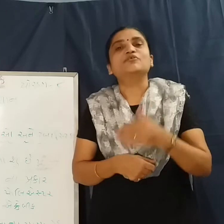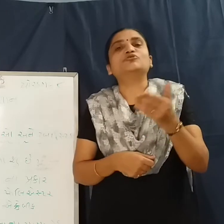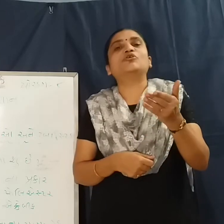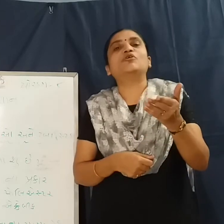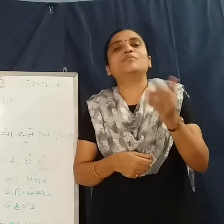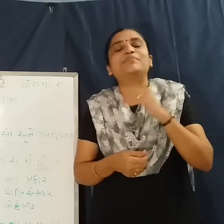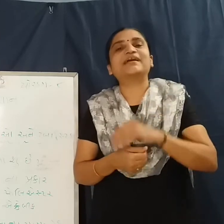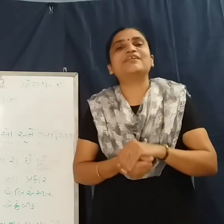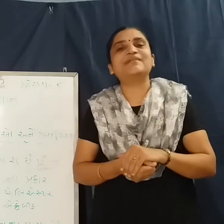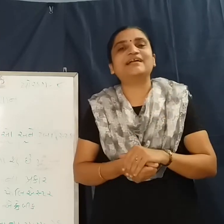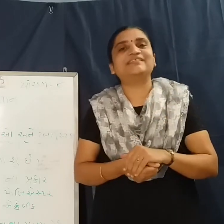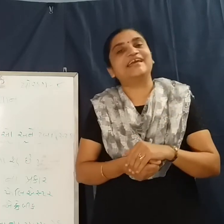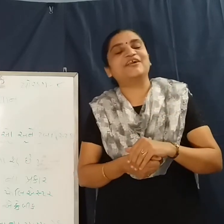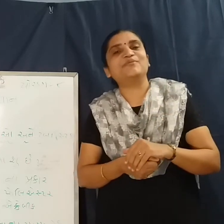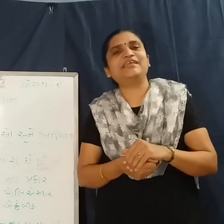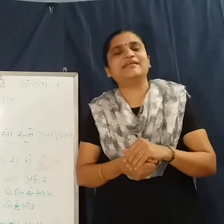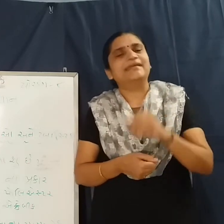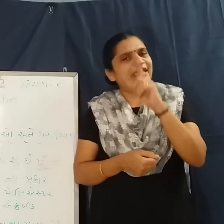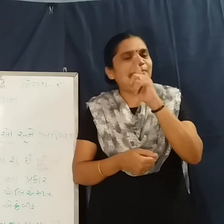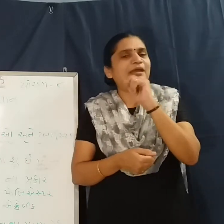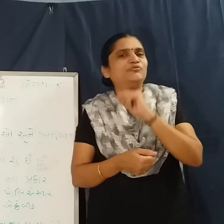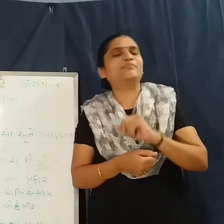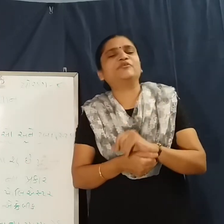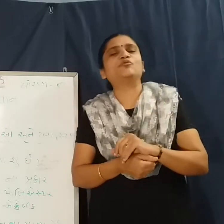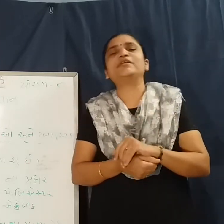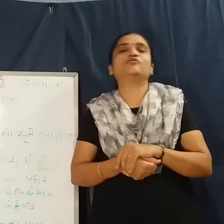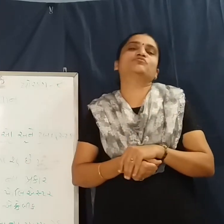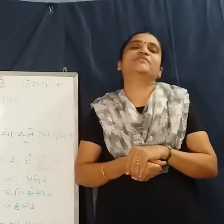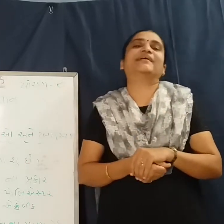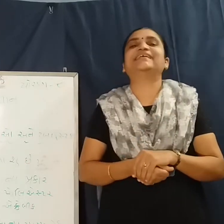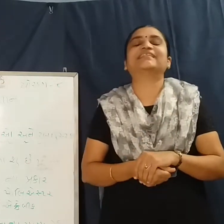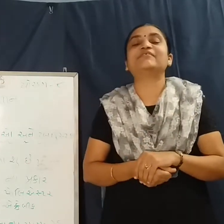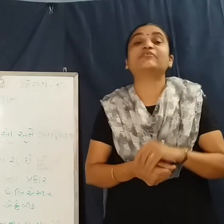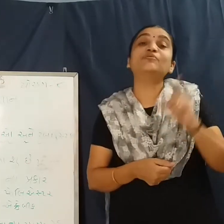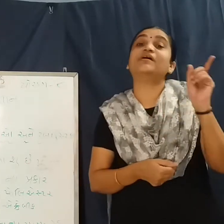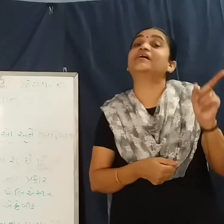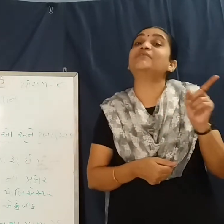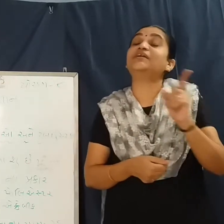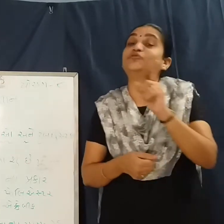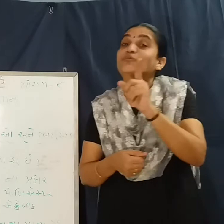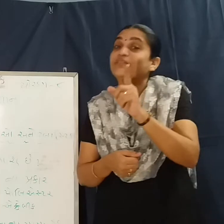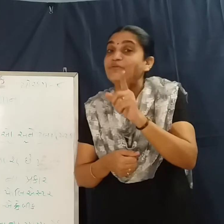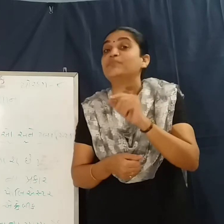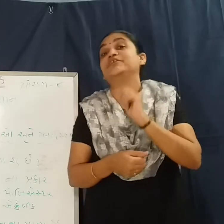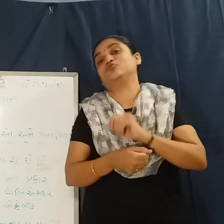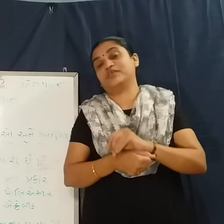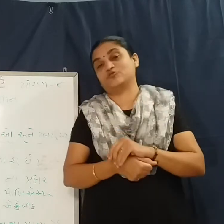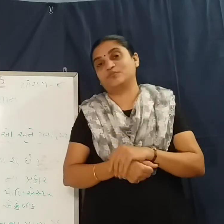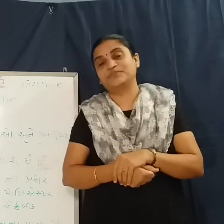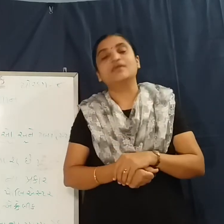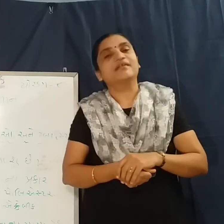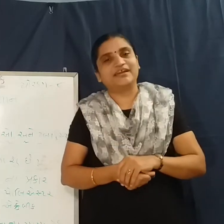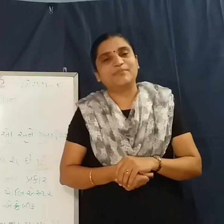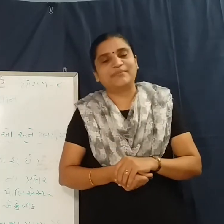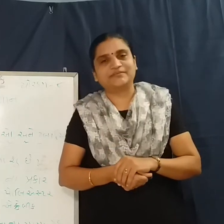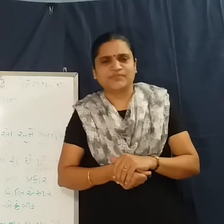તો પ્રકારમાં આજે આગળ વધીએ એ પહેલાં હું તમને થોડીક જૂની વાત યાદ દેવડાવી દઉં, અગાઉના ધોરણમાં તમે ભણી ચૂક્યા છો કઈ બાબત।